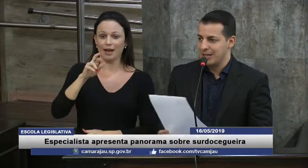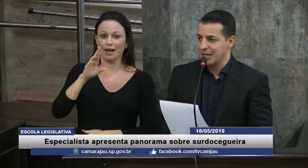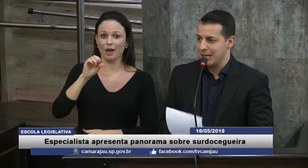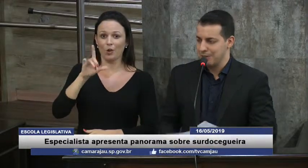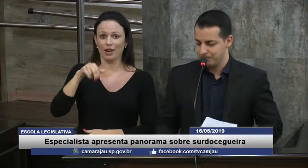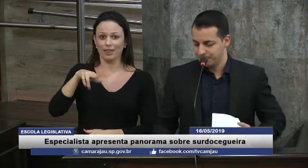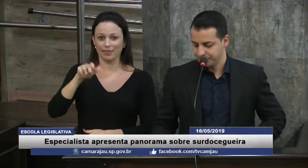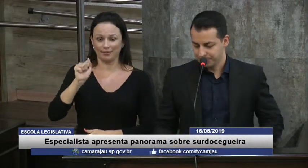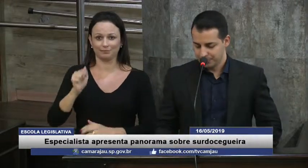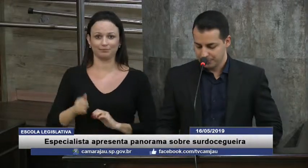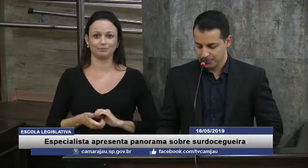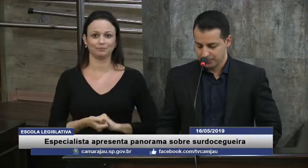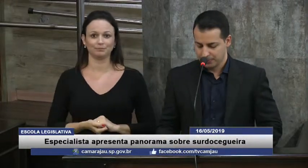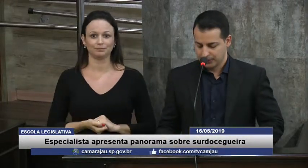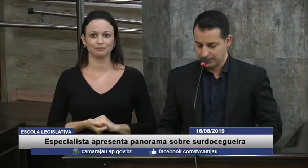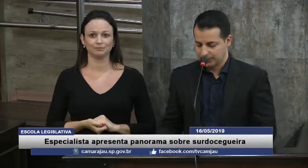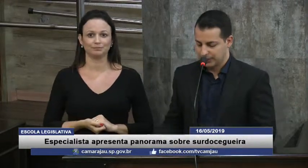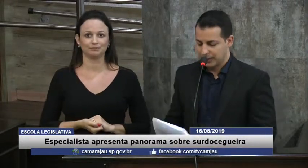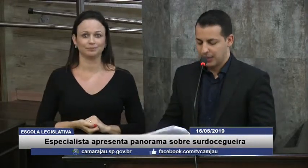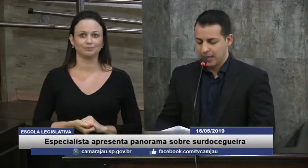Carolina Panini.